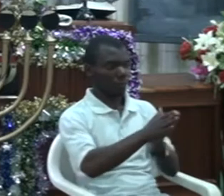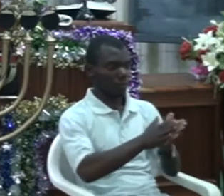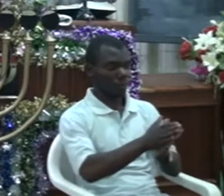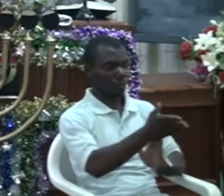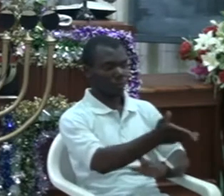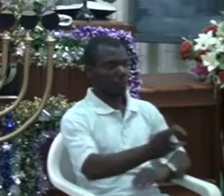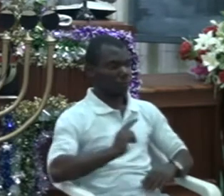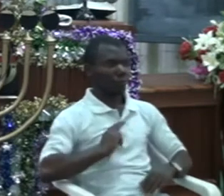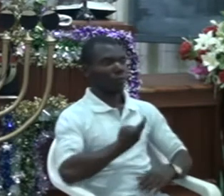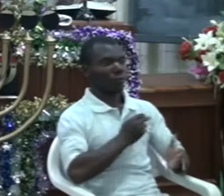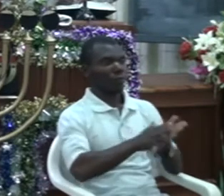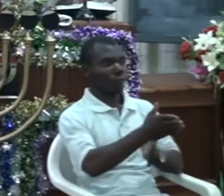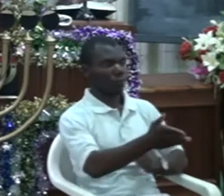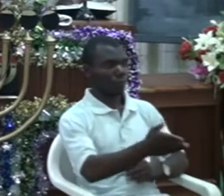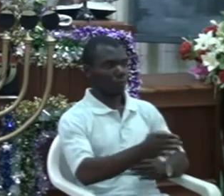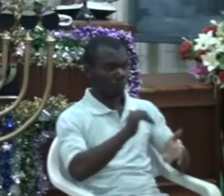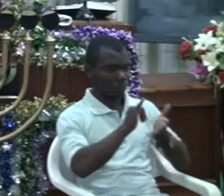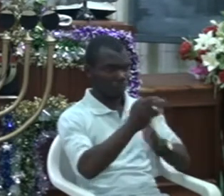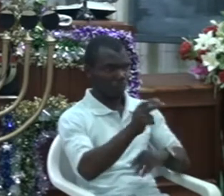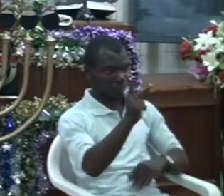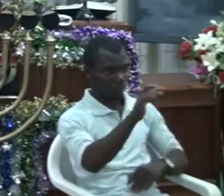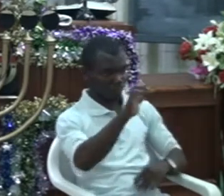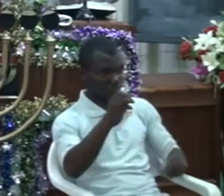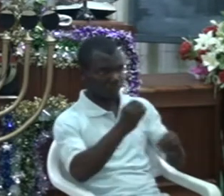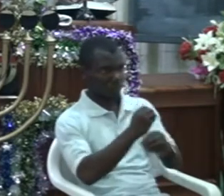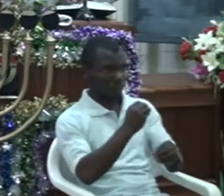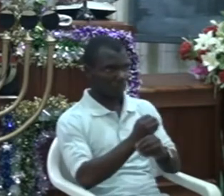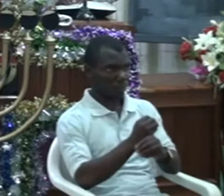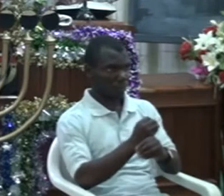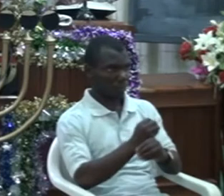Et cela nous concerne. C'est ça la troisième